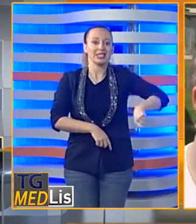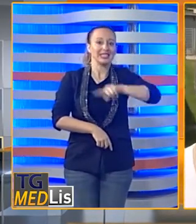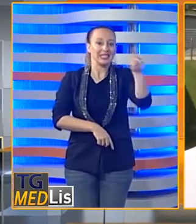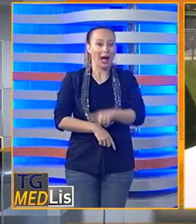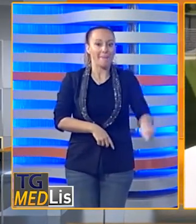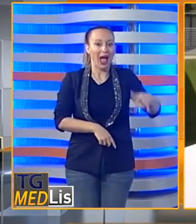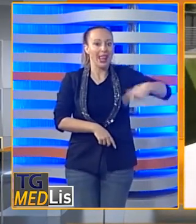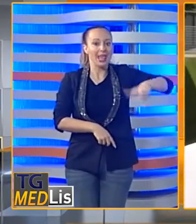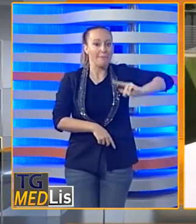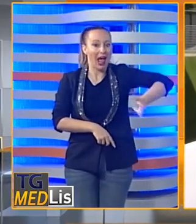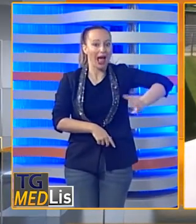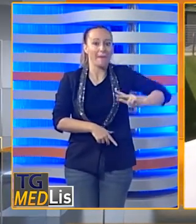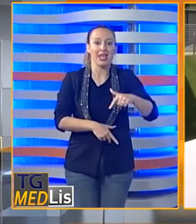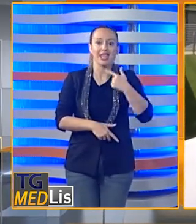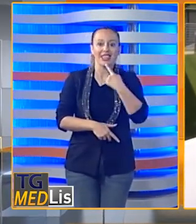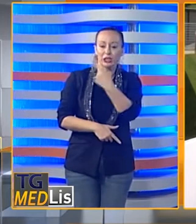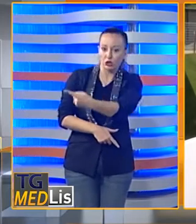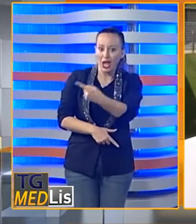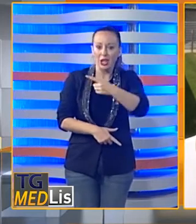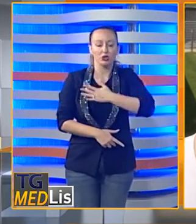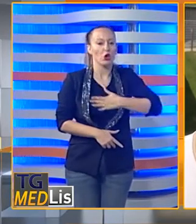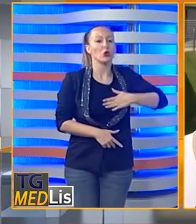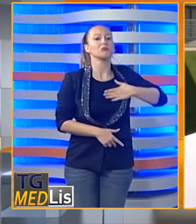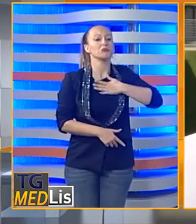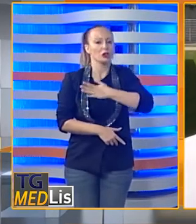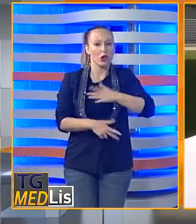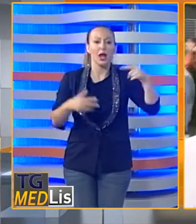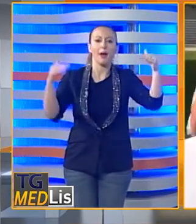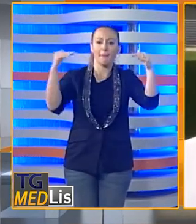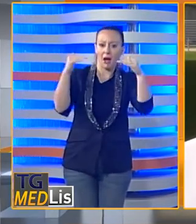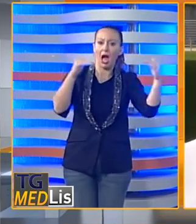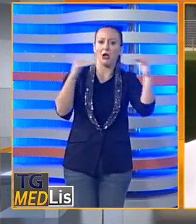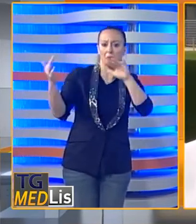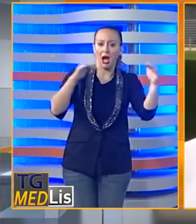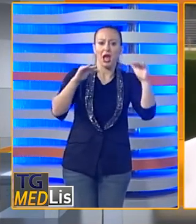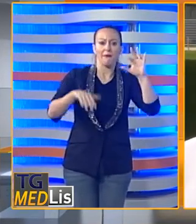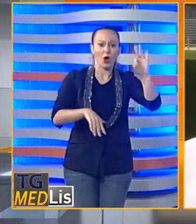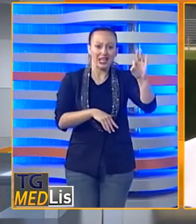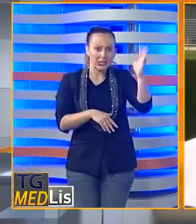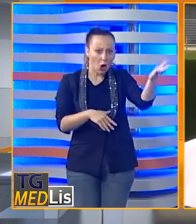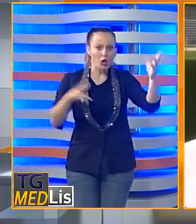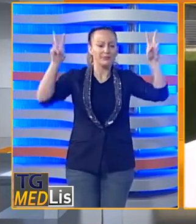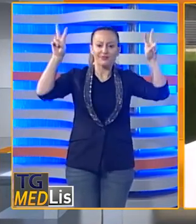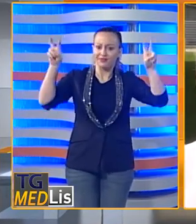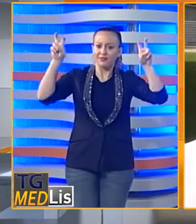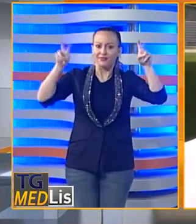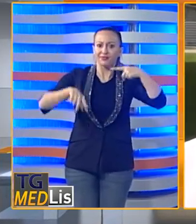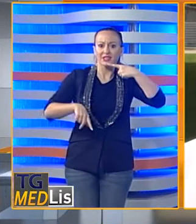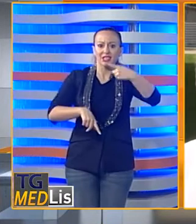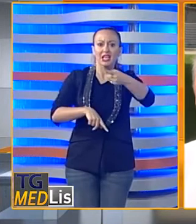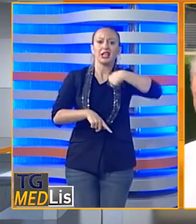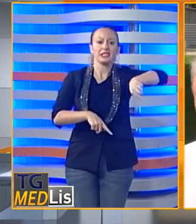Il proprietario del Palermo, Maurizio Zamparini, si dice soddisfatto del pareggio ottenuto a